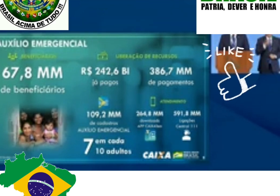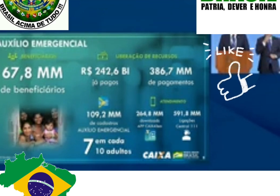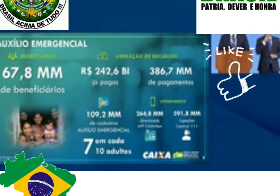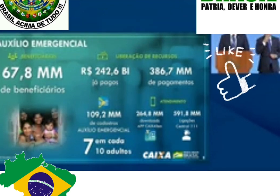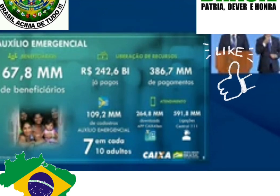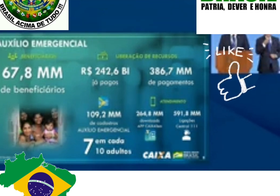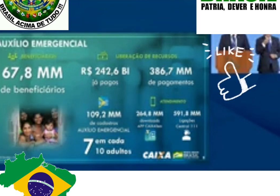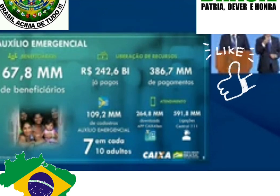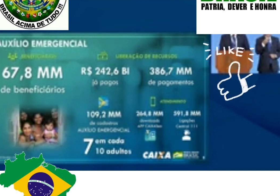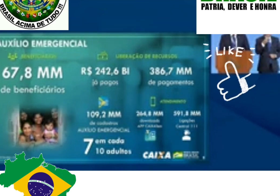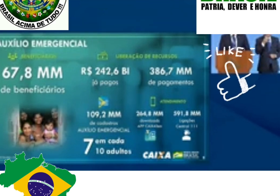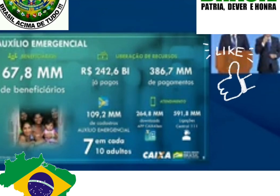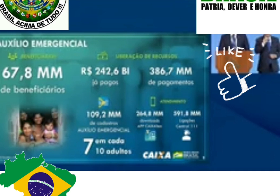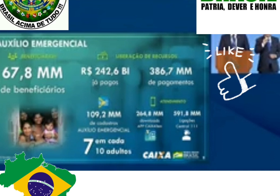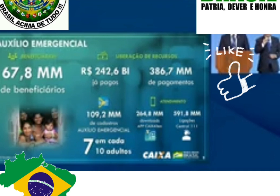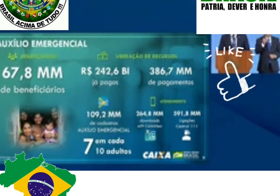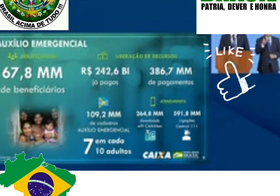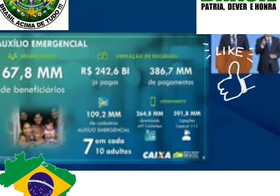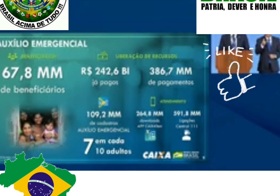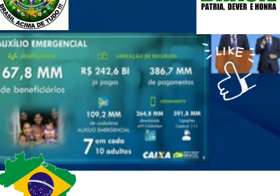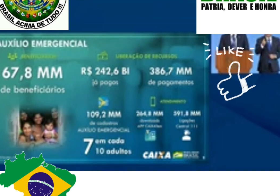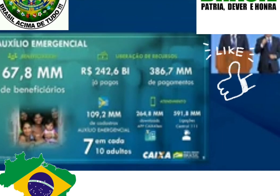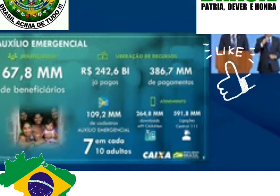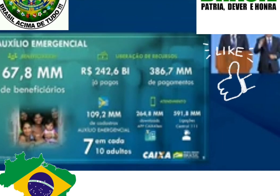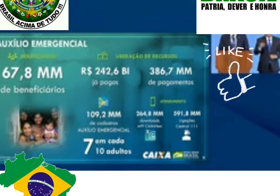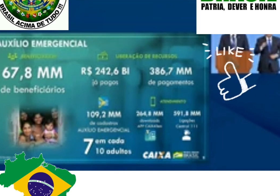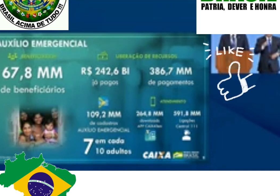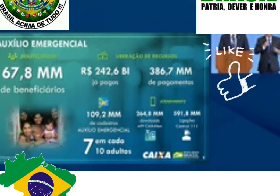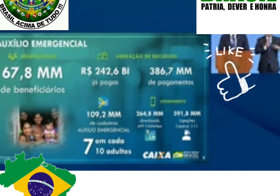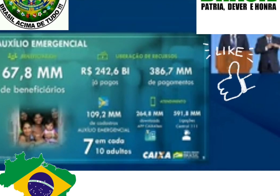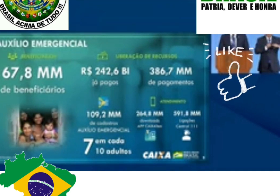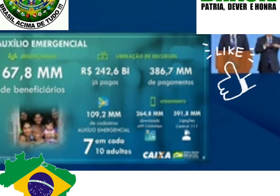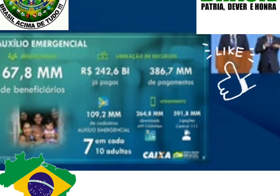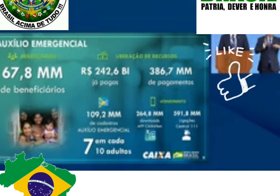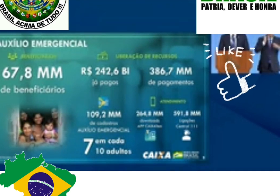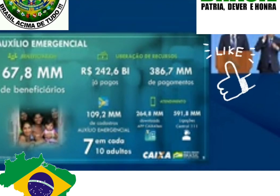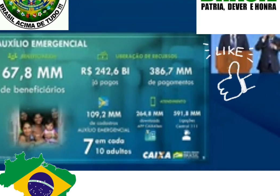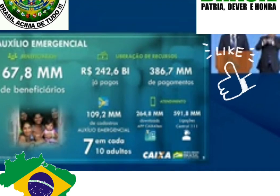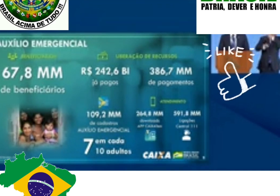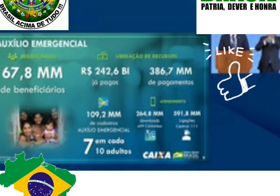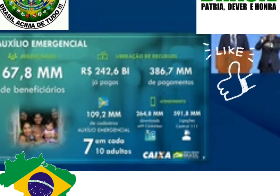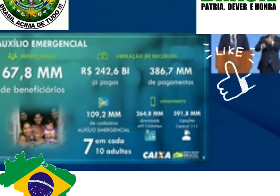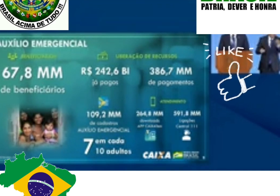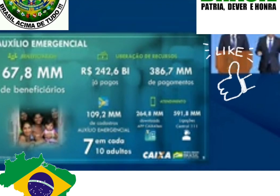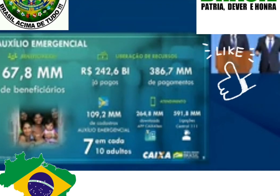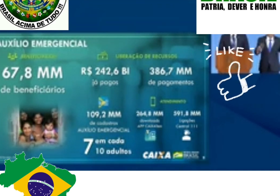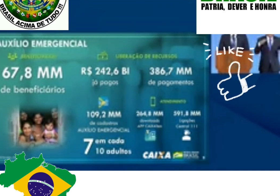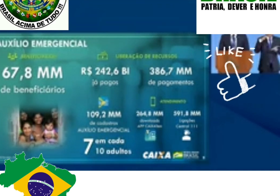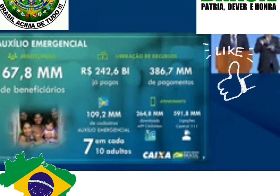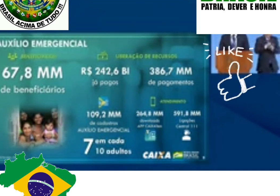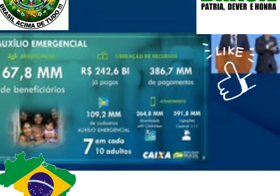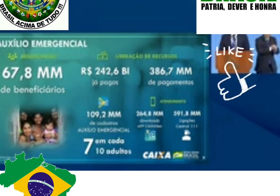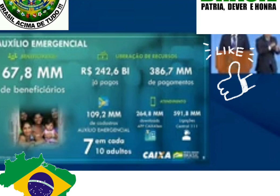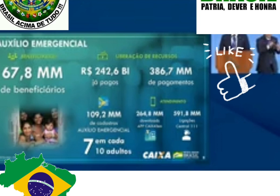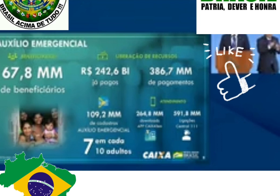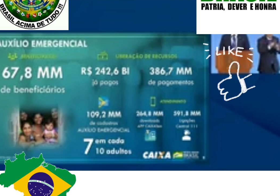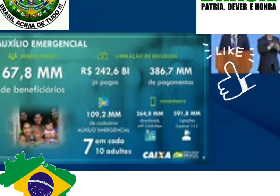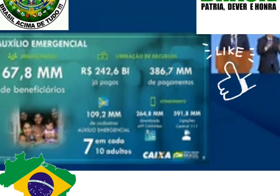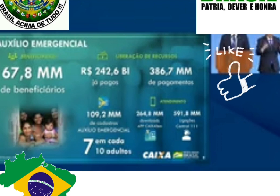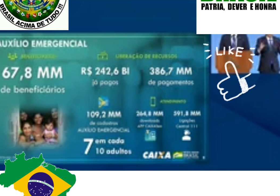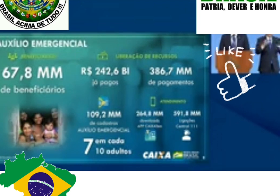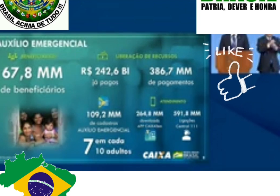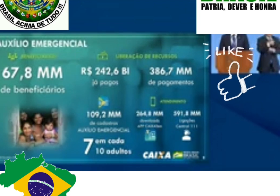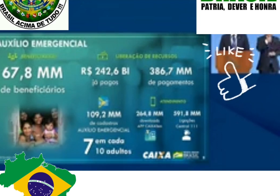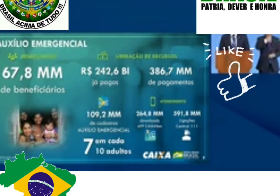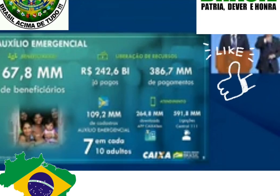386 milhões de vezes nós na Caixa pagamos durante... E foram cadastrados, se cadastraram